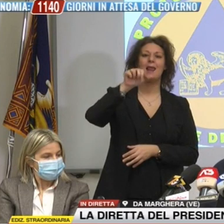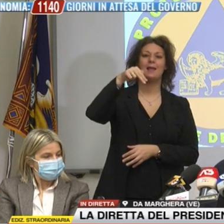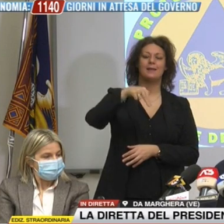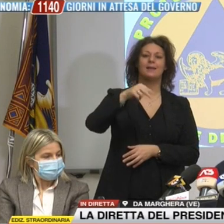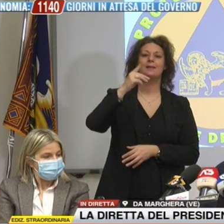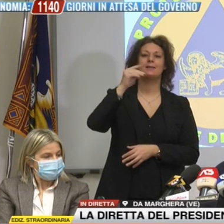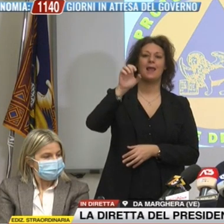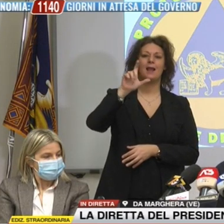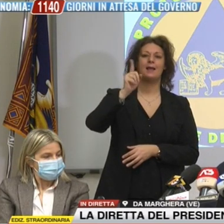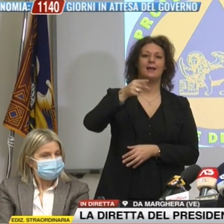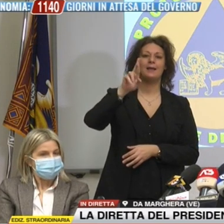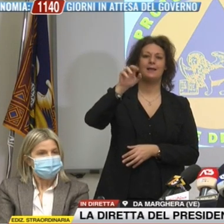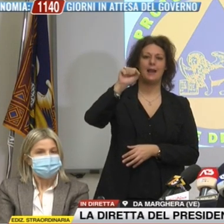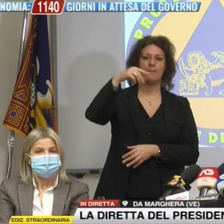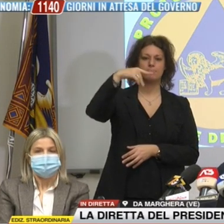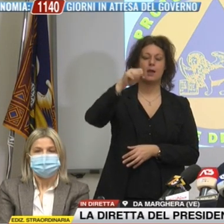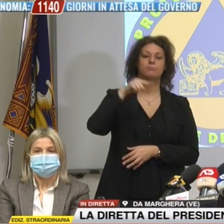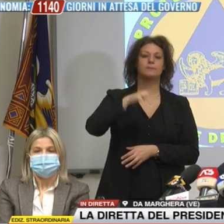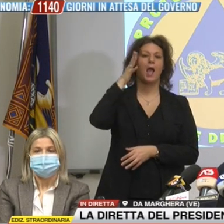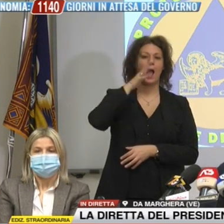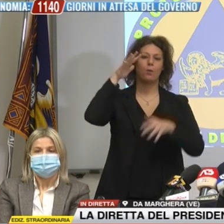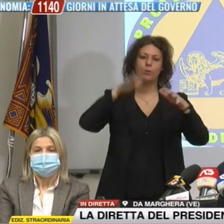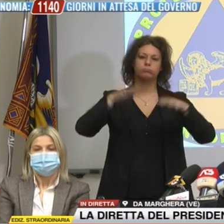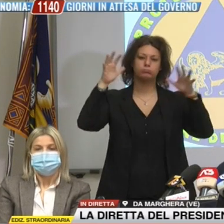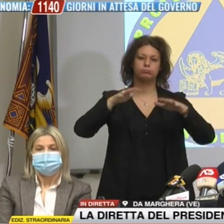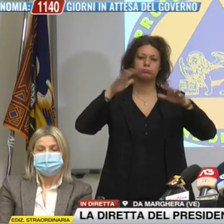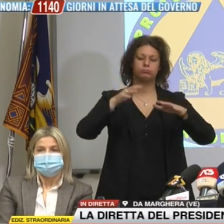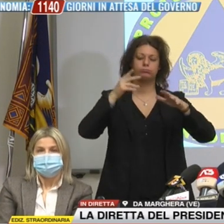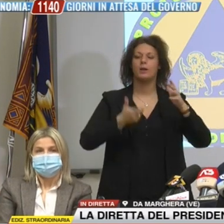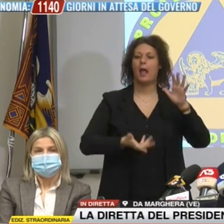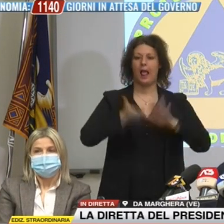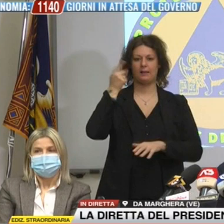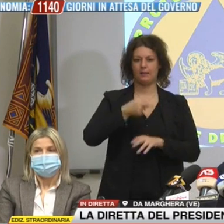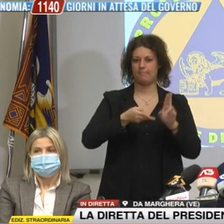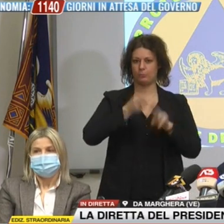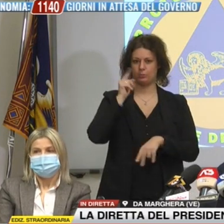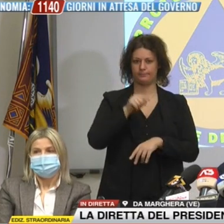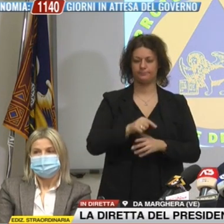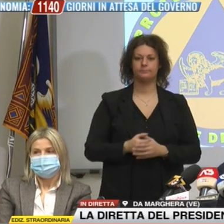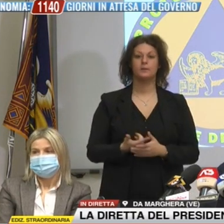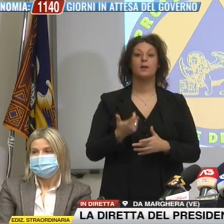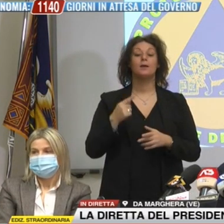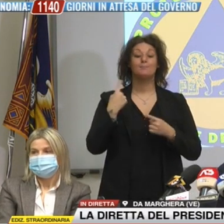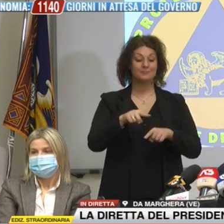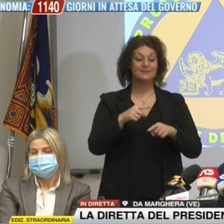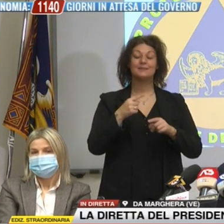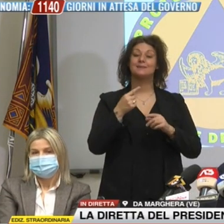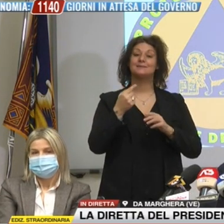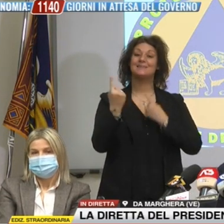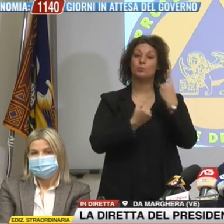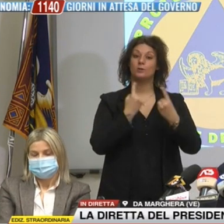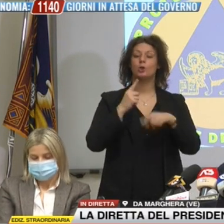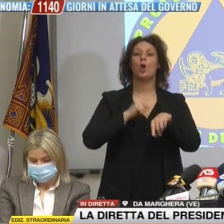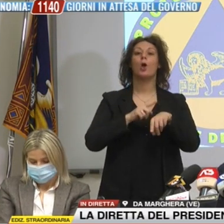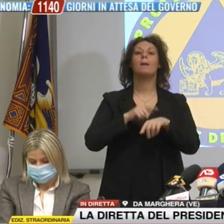di 282 mm. Però ripeto, questo alle ore 12 e pioverà